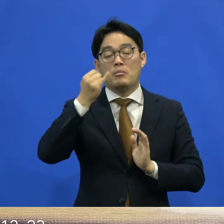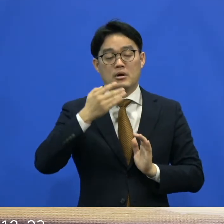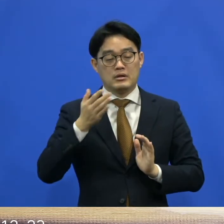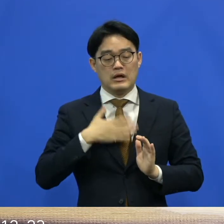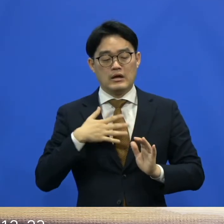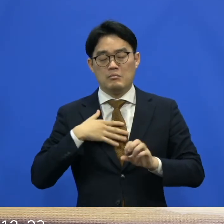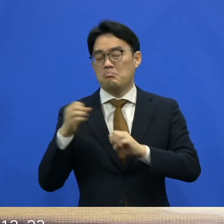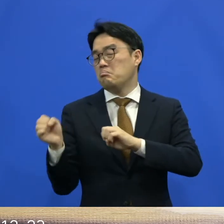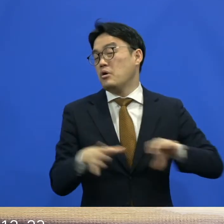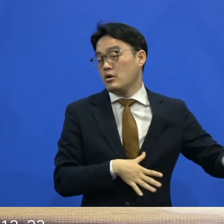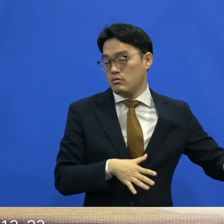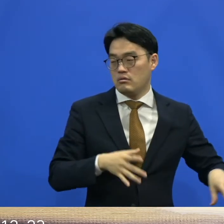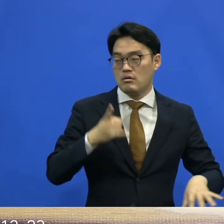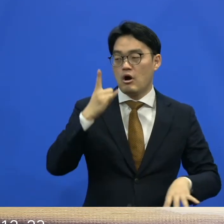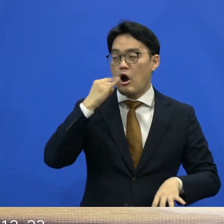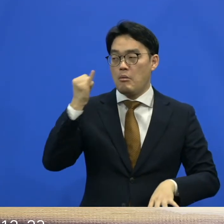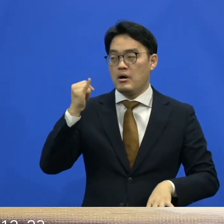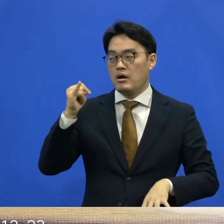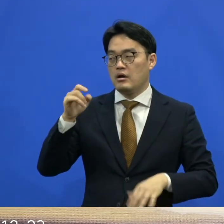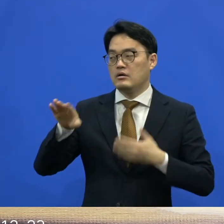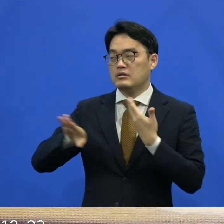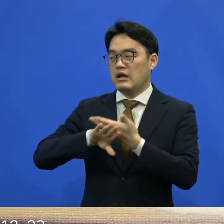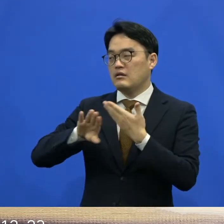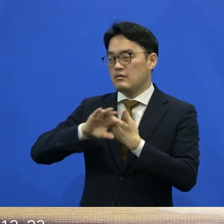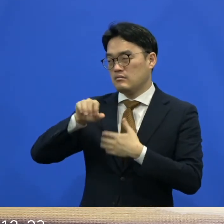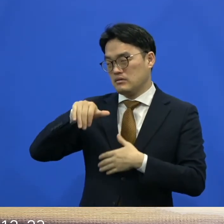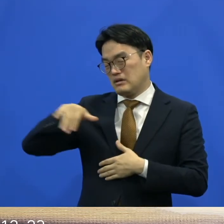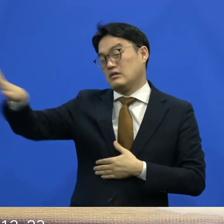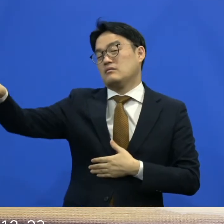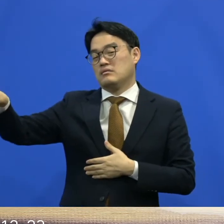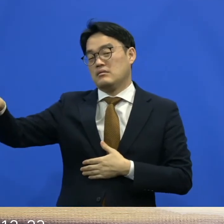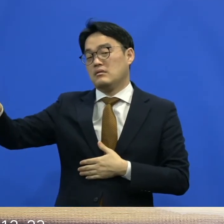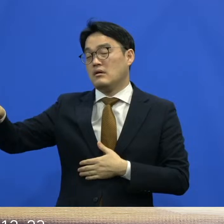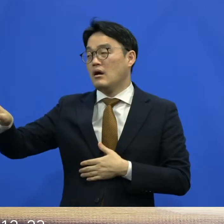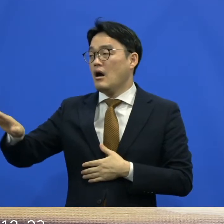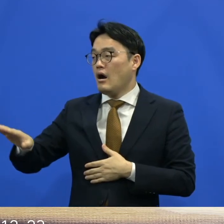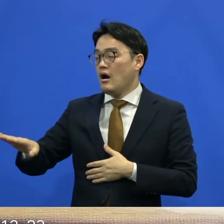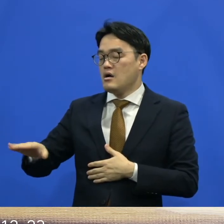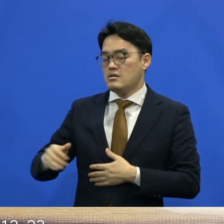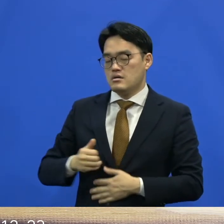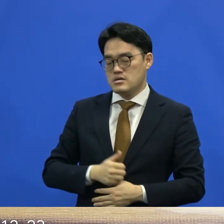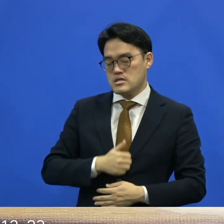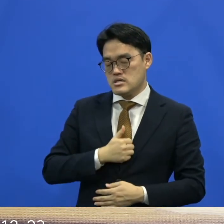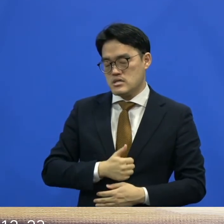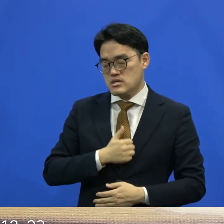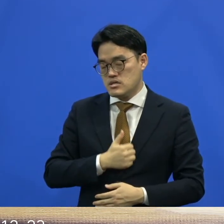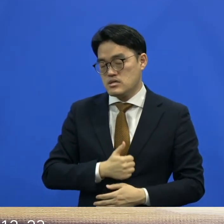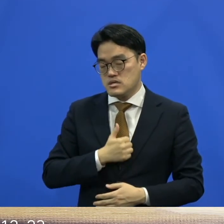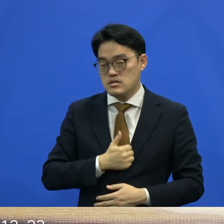그 비참함, 그게 자신의 인생에 끊임없이 끌고 다니는 아픔입니다.